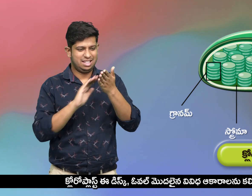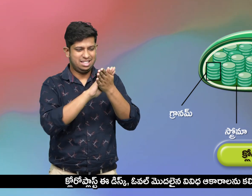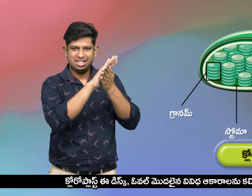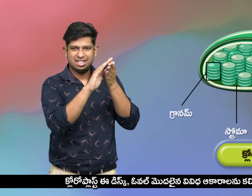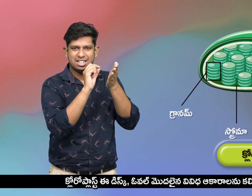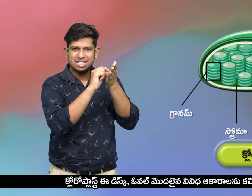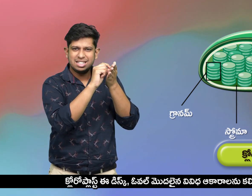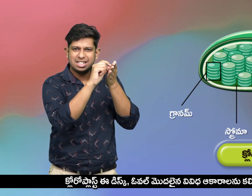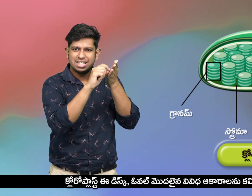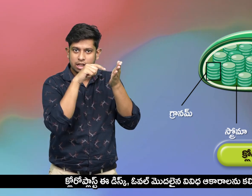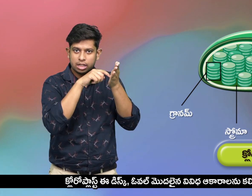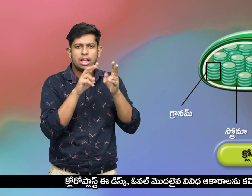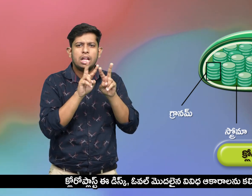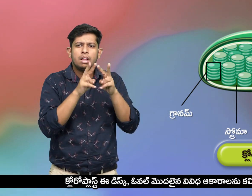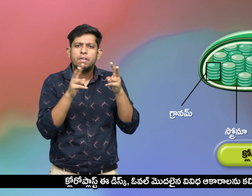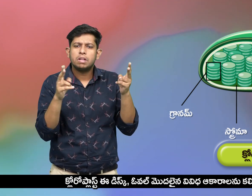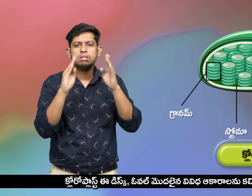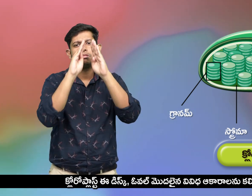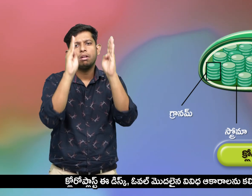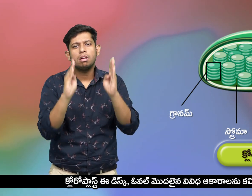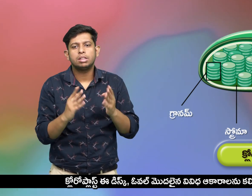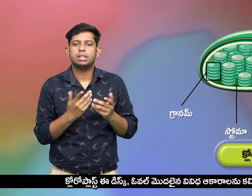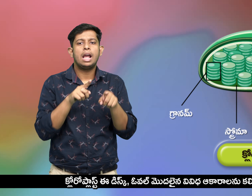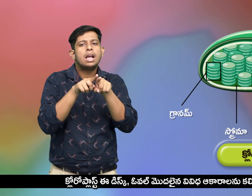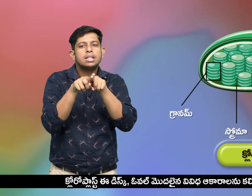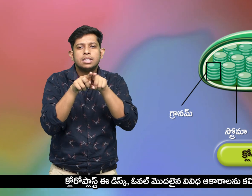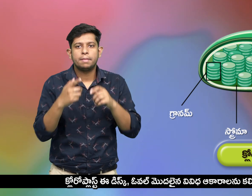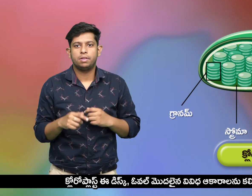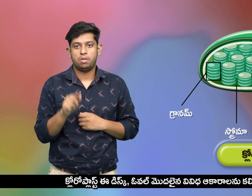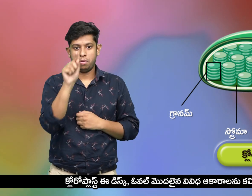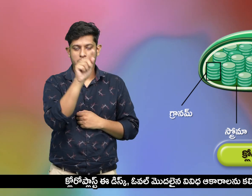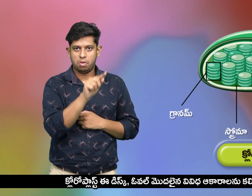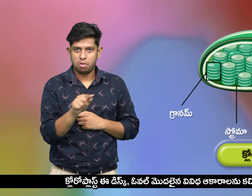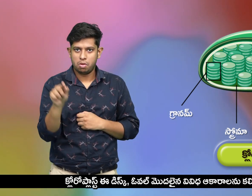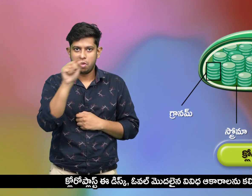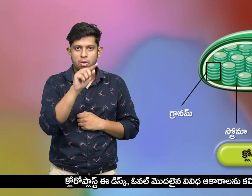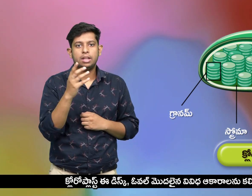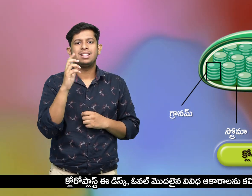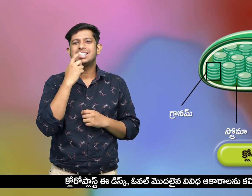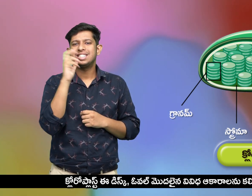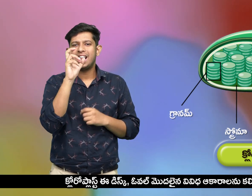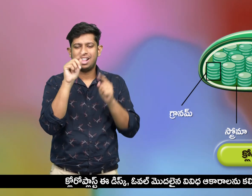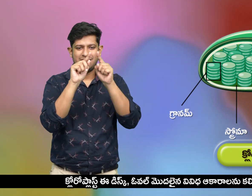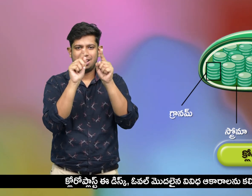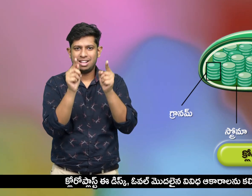క్లోరోప్లాస్ట్ ఈ డిస్క్, ఓవల్ మొదలైన వివిధ ఆకారాలను కలిగి ఉంటుంది.